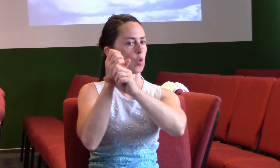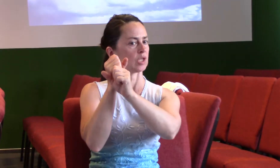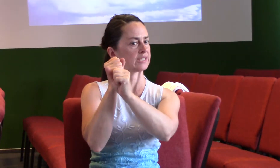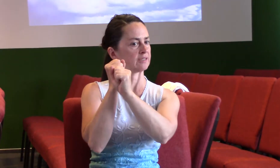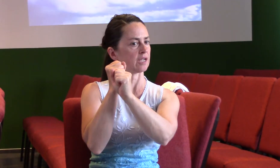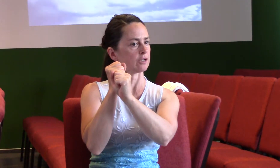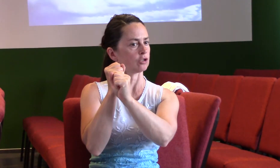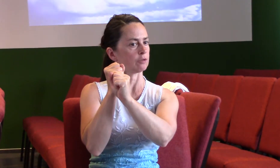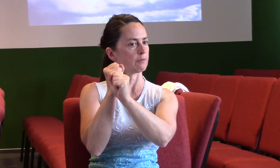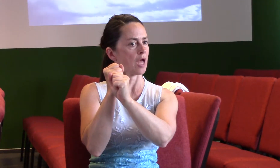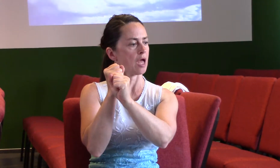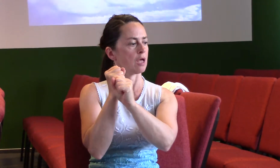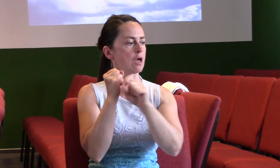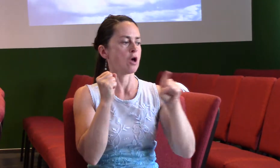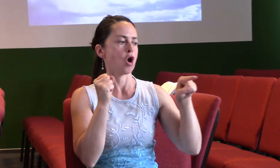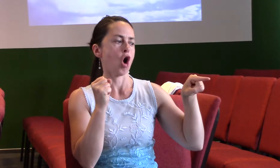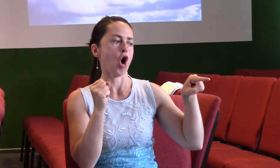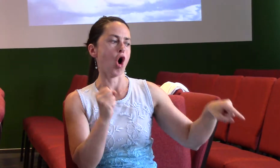musíme osvědčit svoji víru